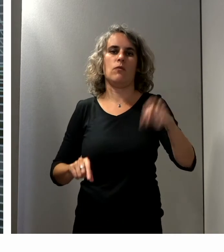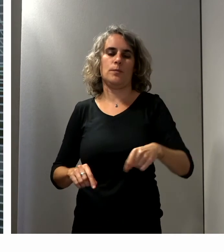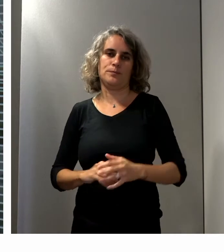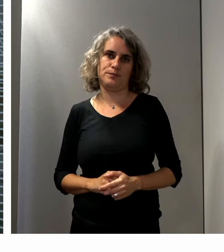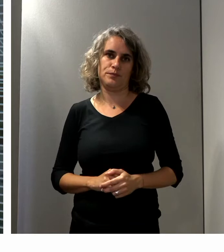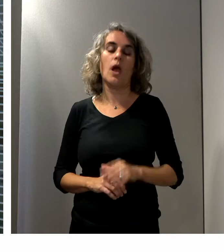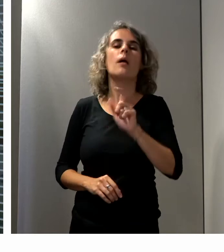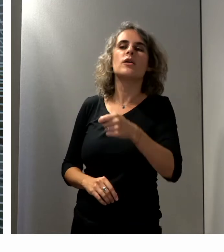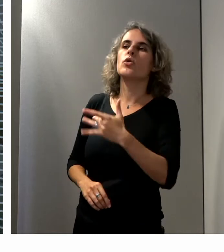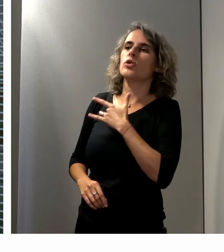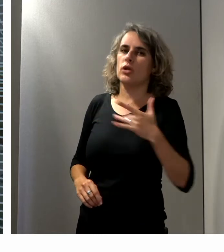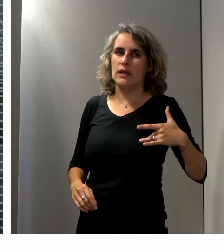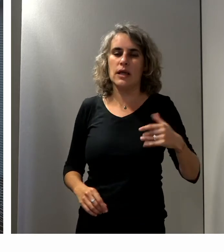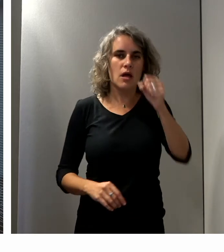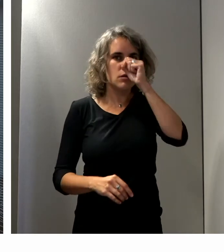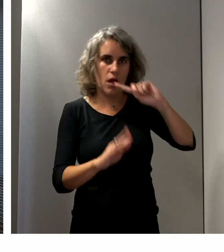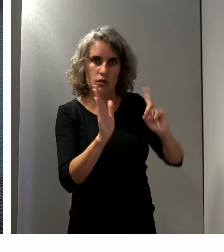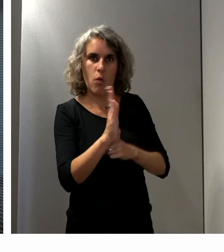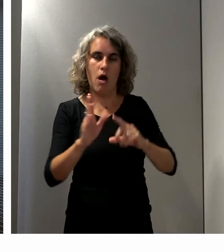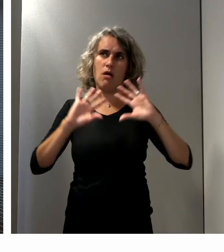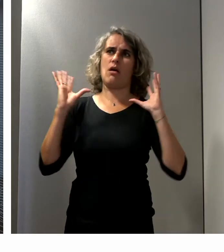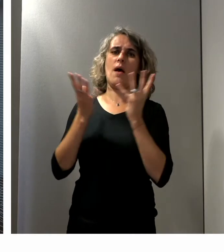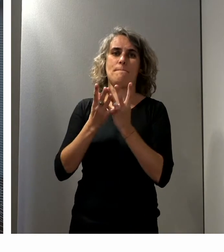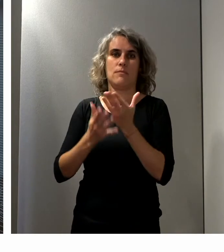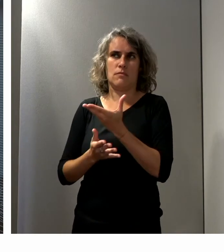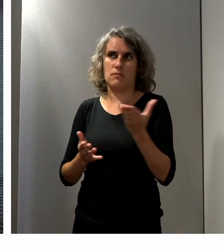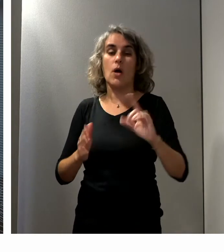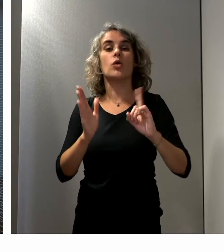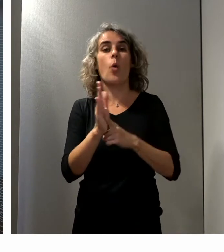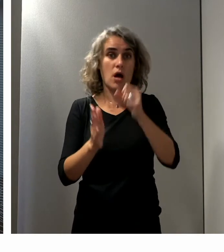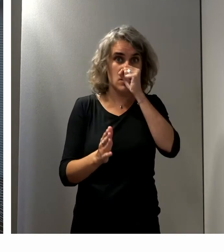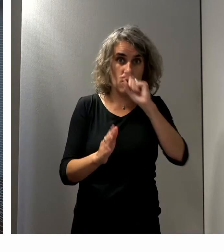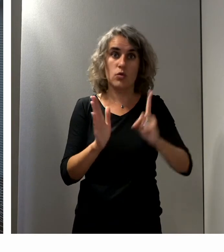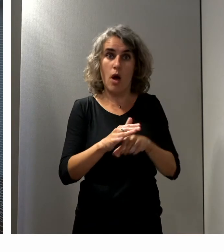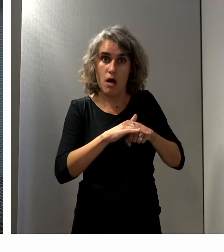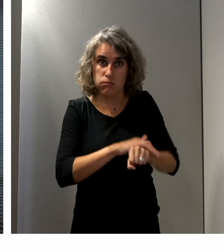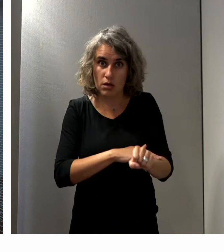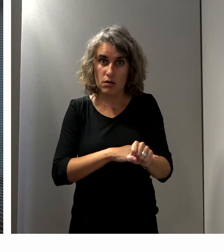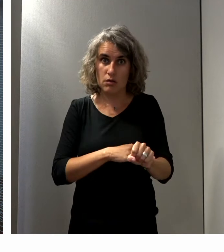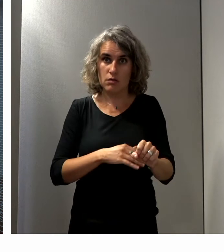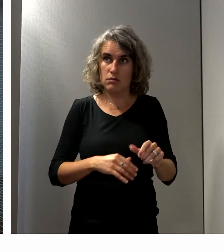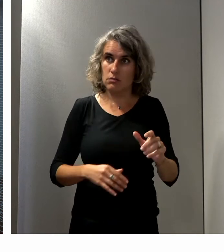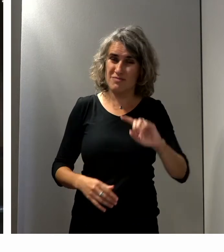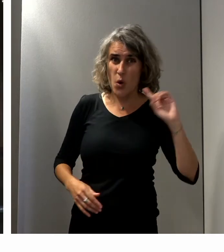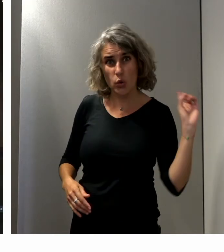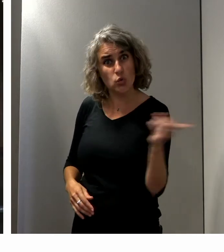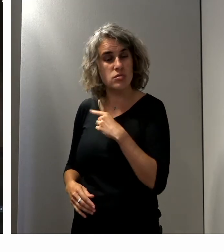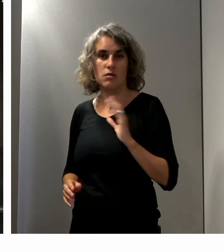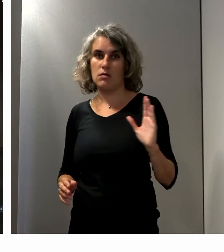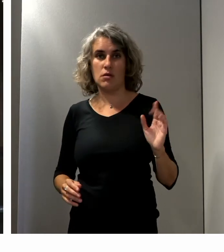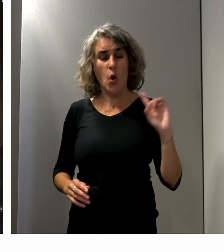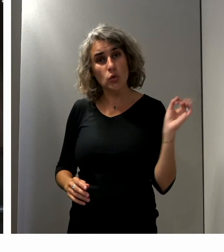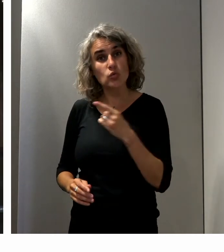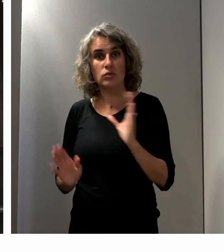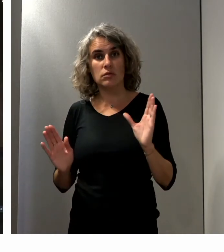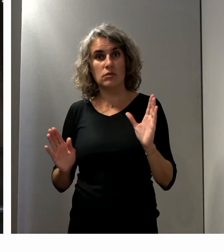la santé et les droits sexuels, comme on l'a expliqué précédemment, ces droits sexuels et reproductifs, eh bien, ils concernent la population tout entière et pas